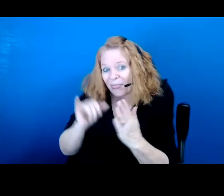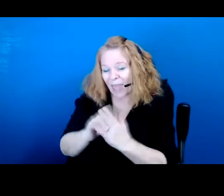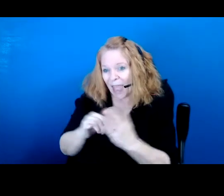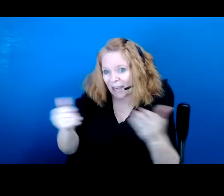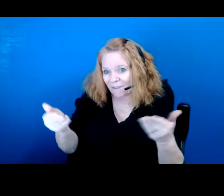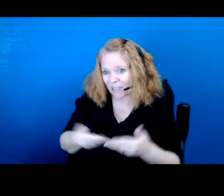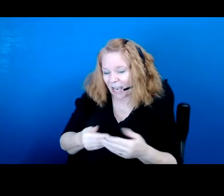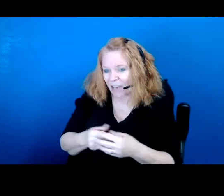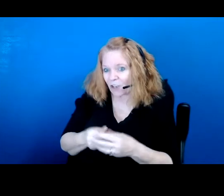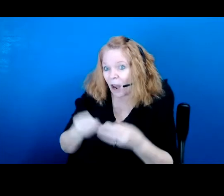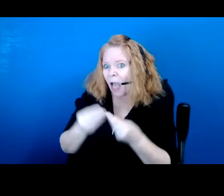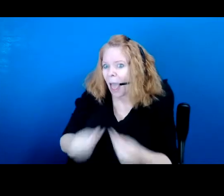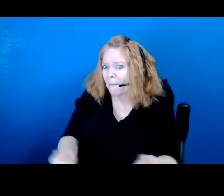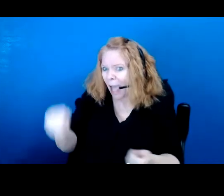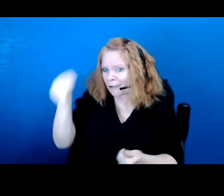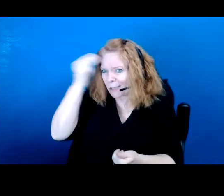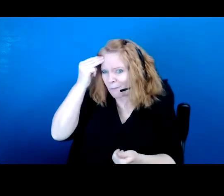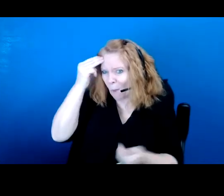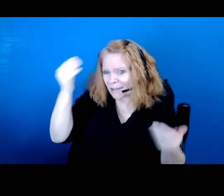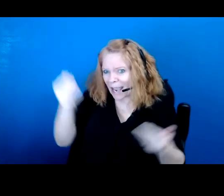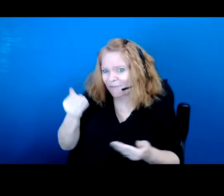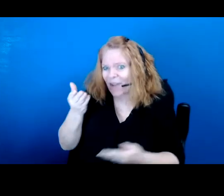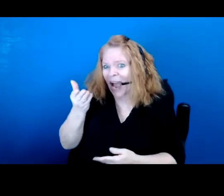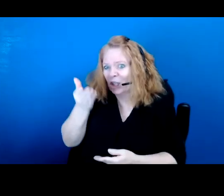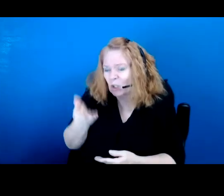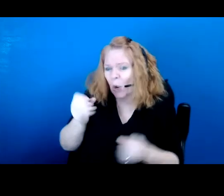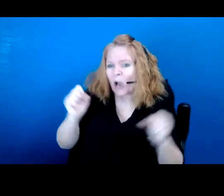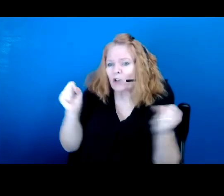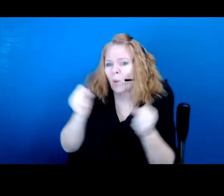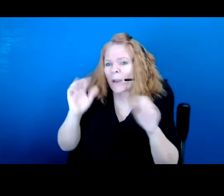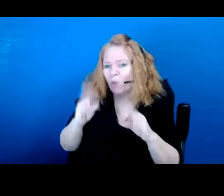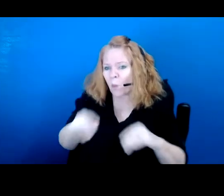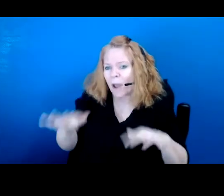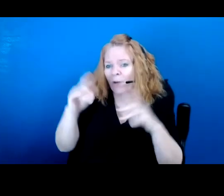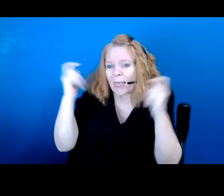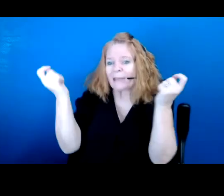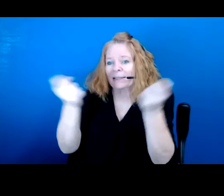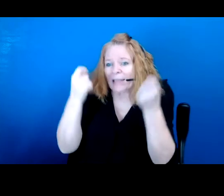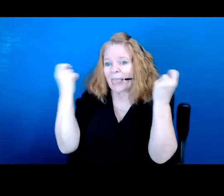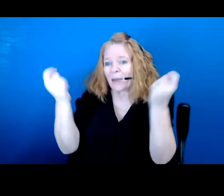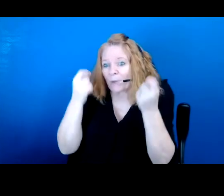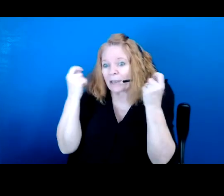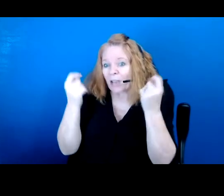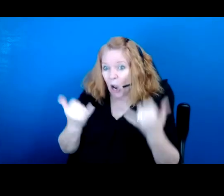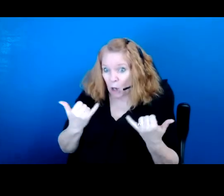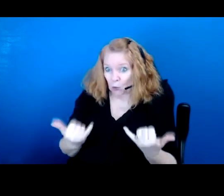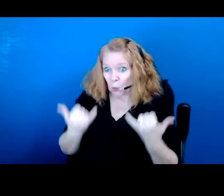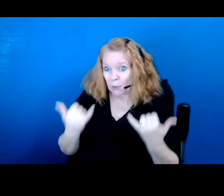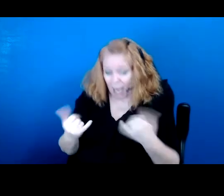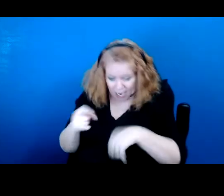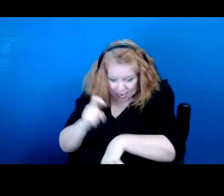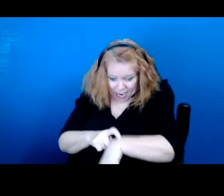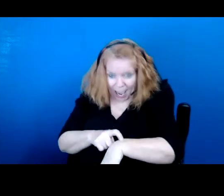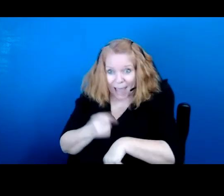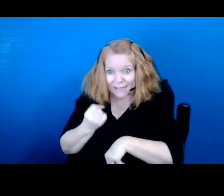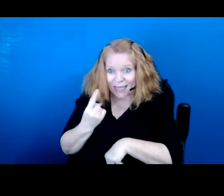así que lo que hizo fue que tomó a la invitación la légion te invita a una celebración del mundo maravilloso de invierno